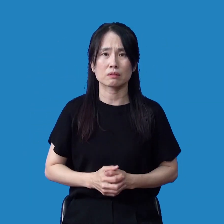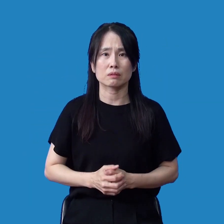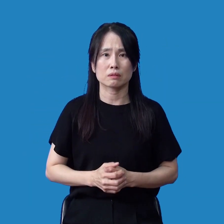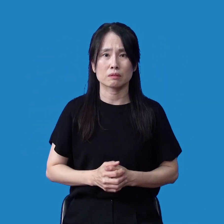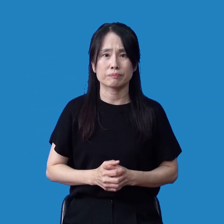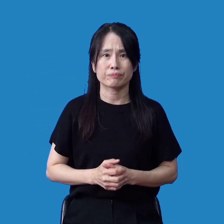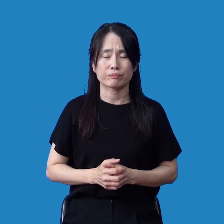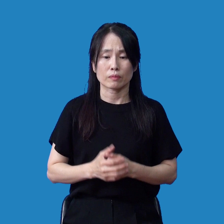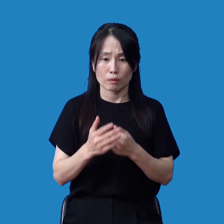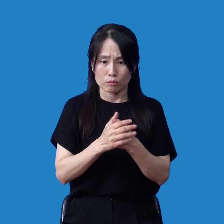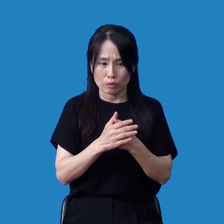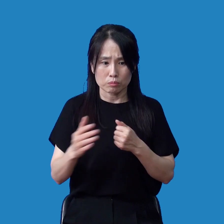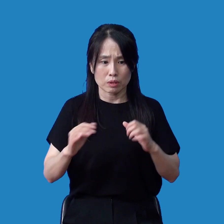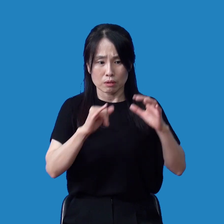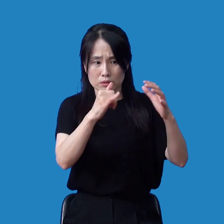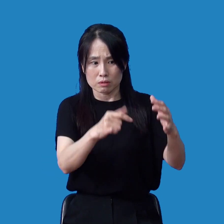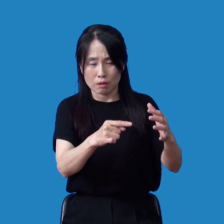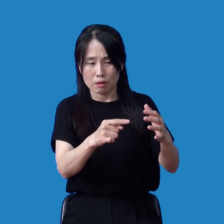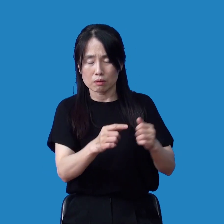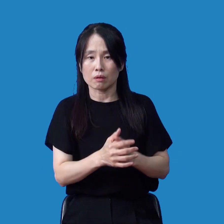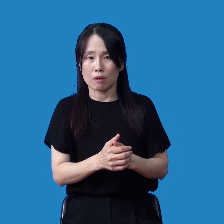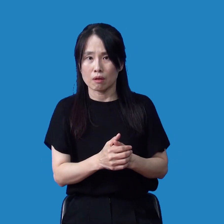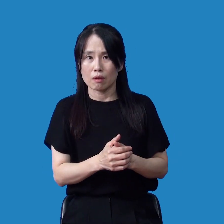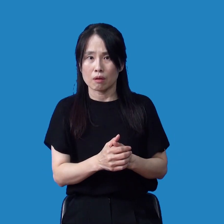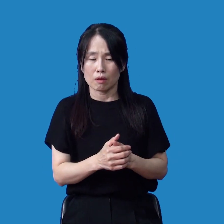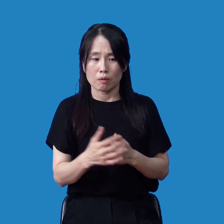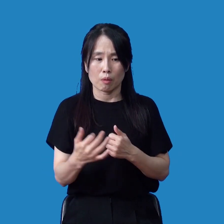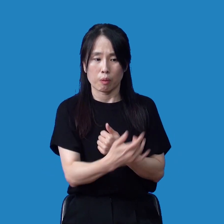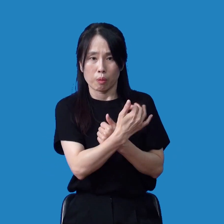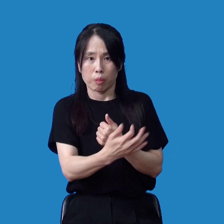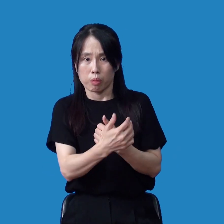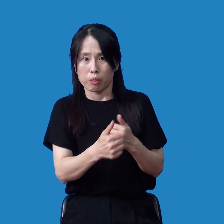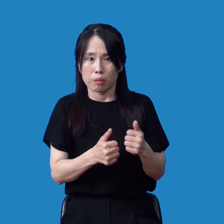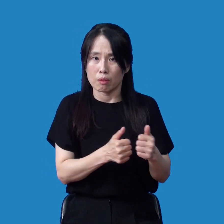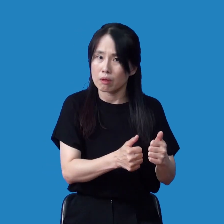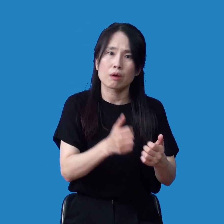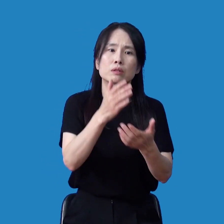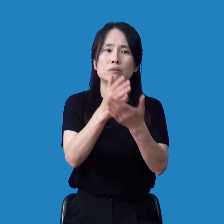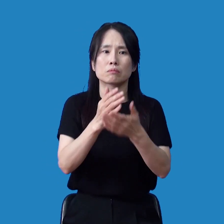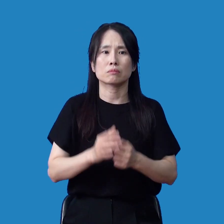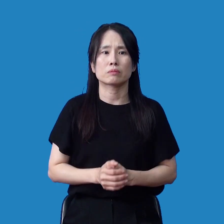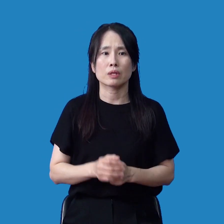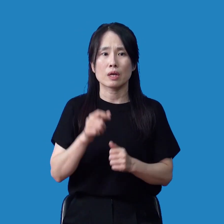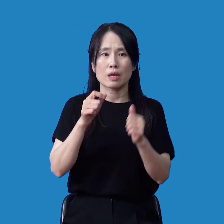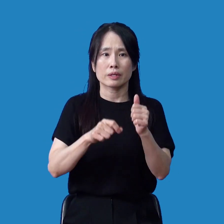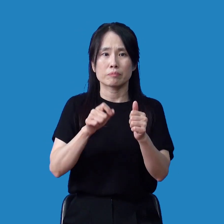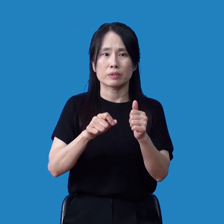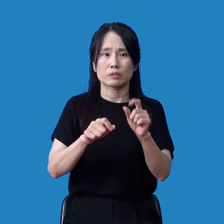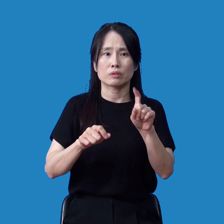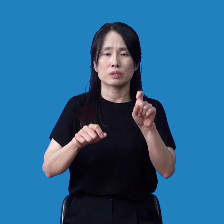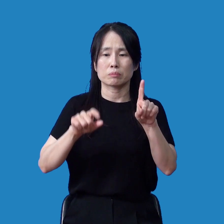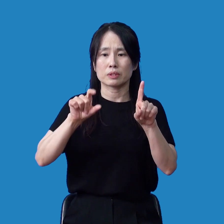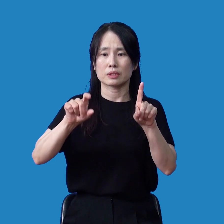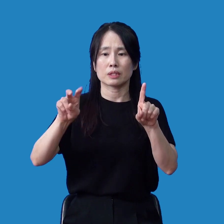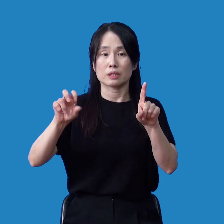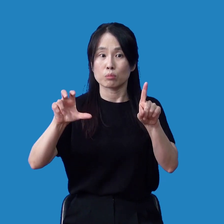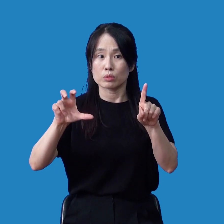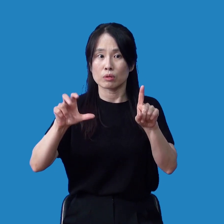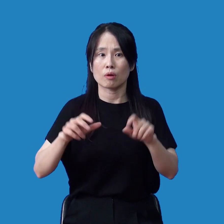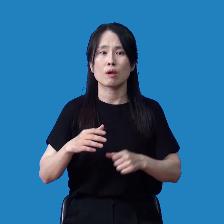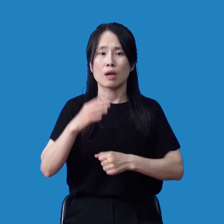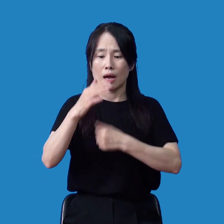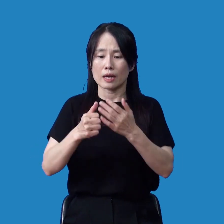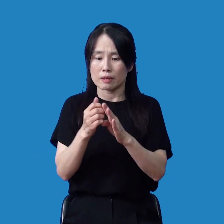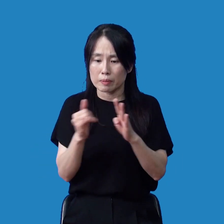그래서 그 장단에 놀아나면 안 됩니다. 히브리서 11장 25절에 도리어 하나님의 백성과